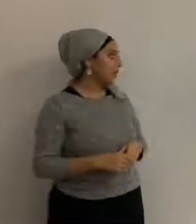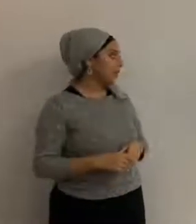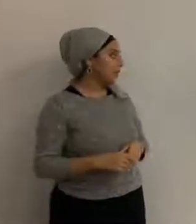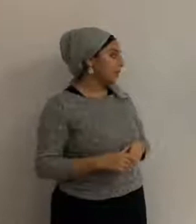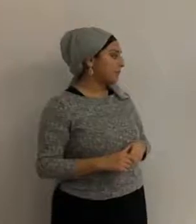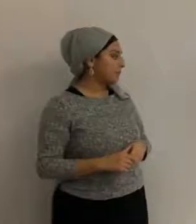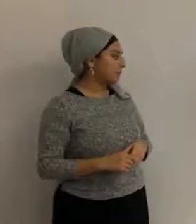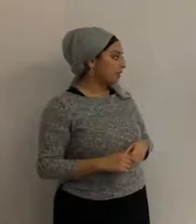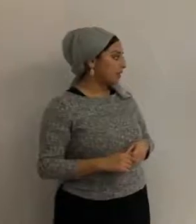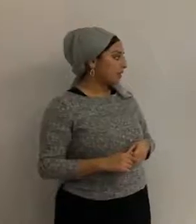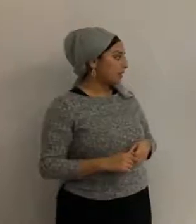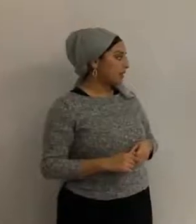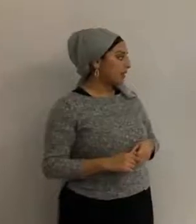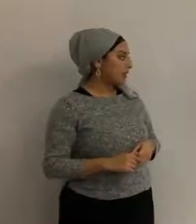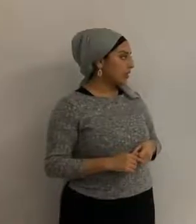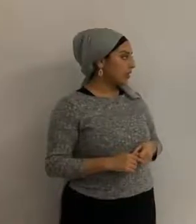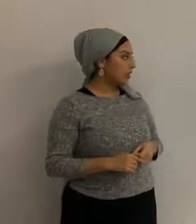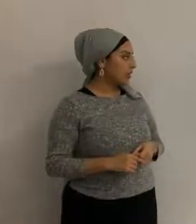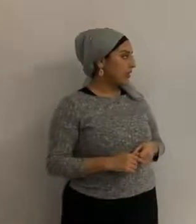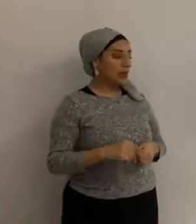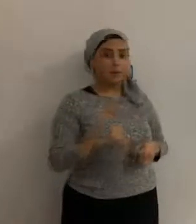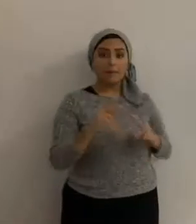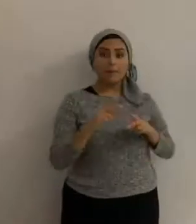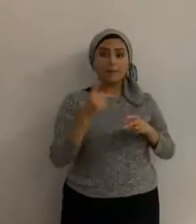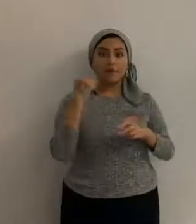las perforadoras, está la grúa,